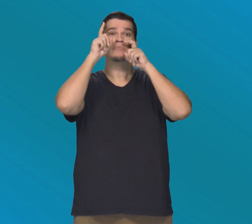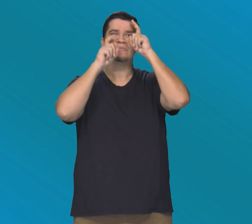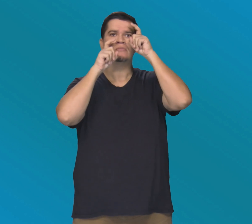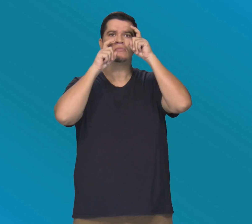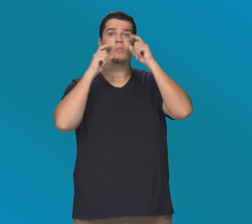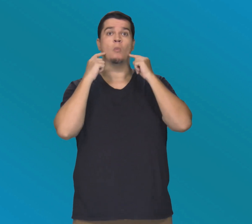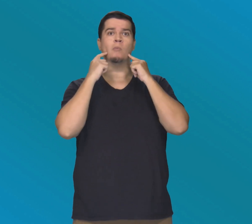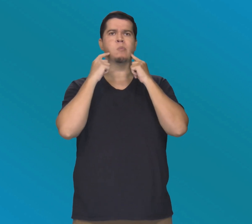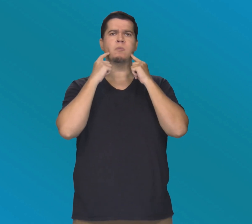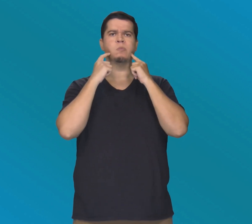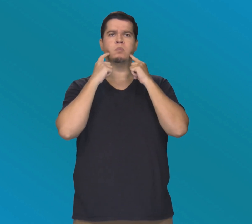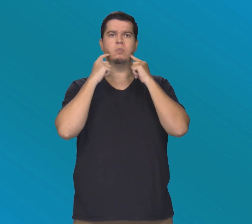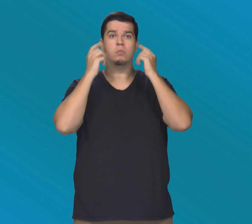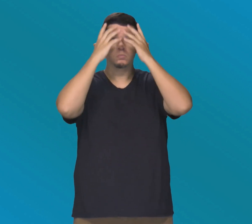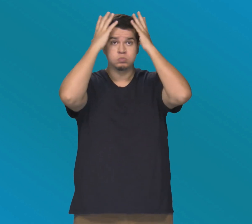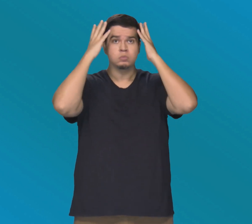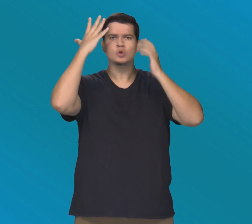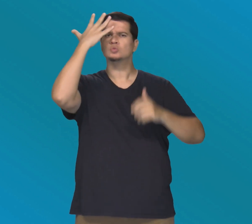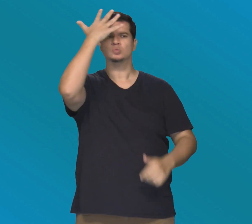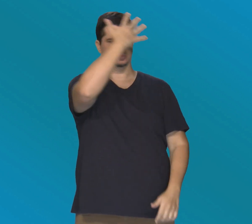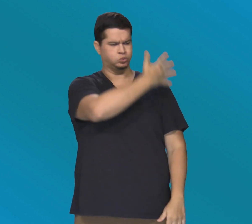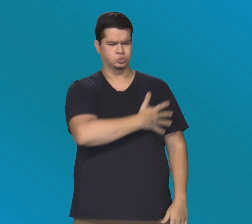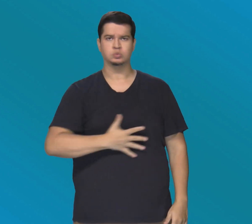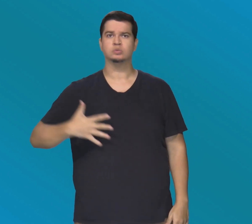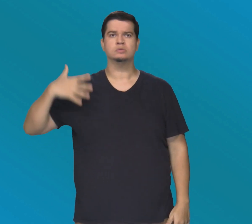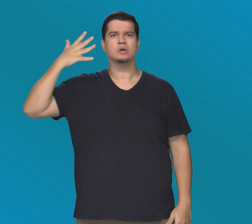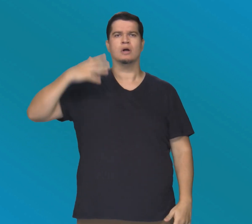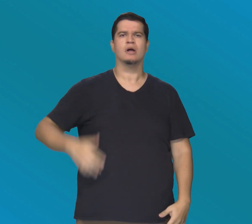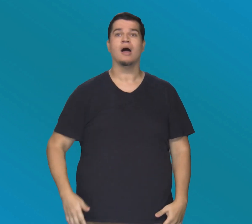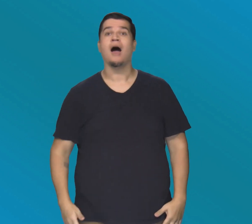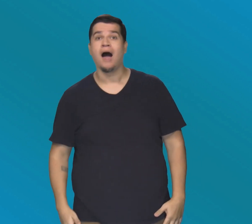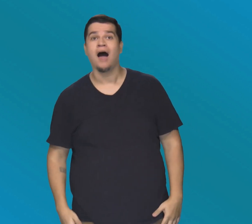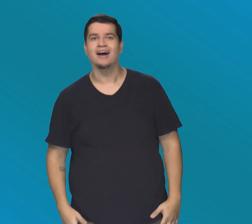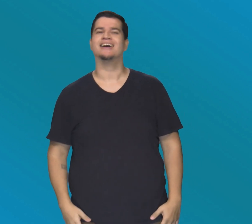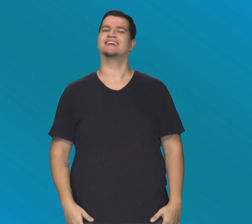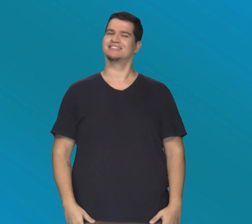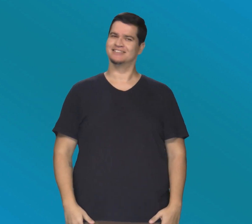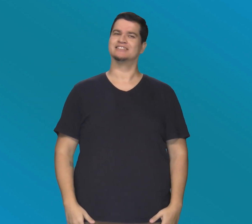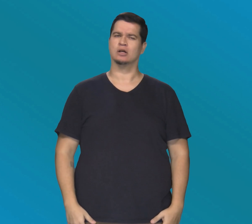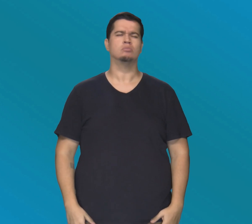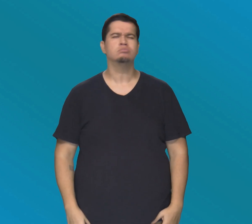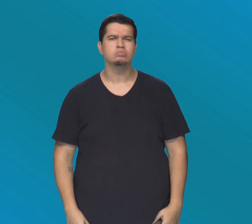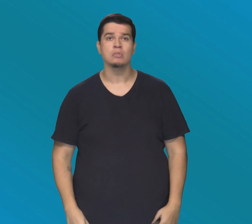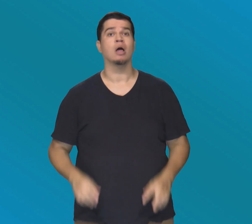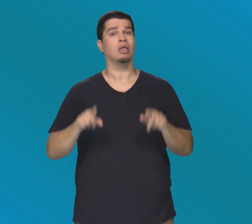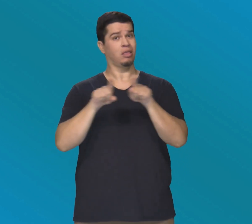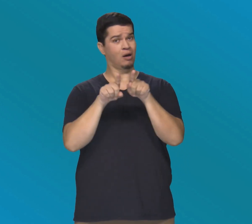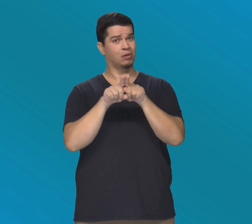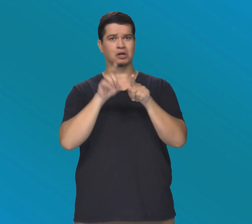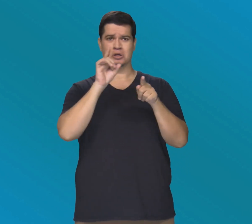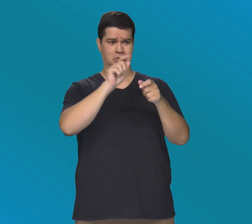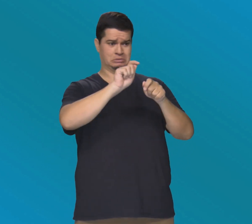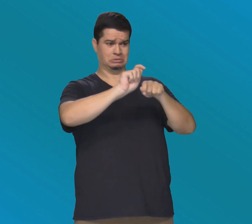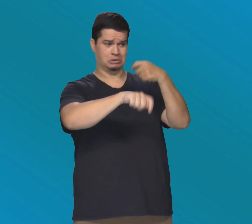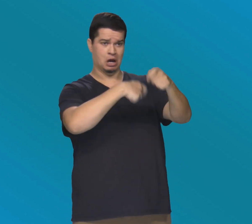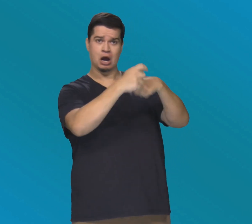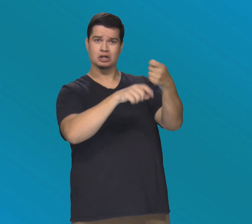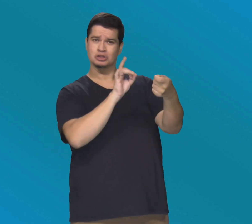em toda essa área não se esqueça de olhar pra bochecha pro ombro pro pras sobrancelhas também é muito importante que você não